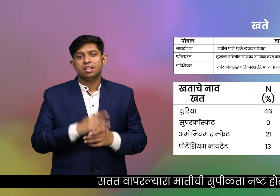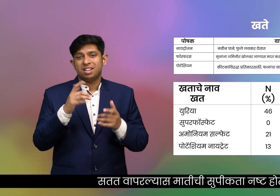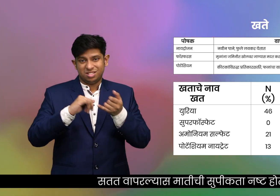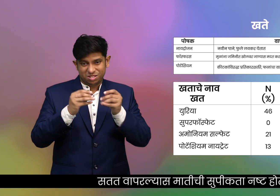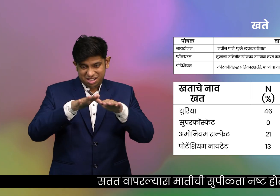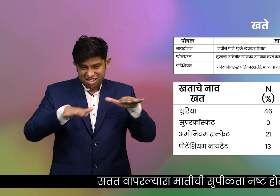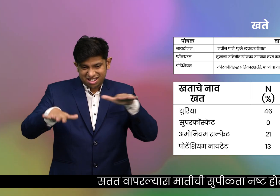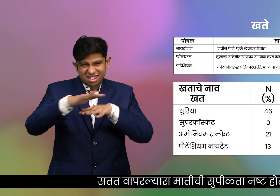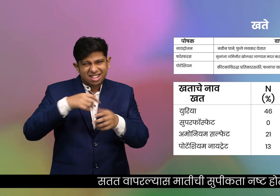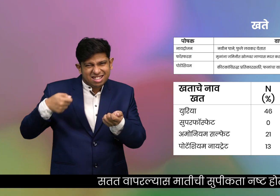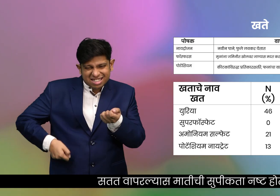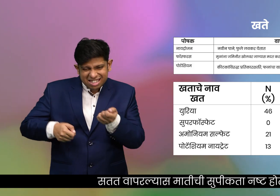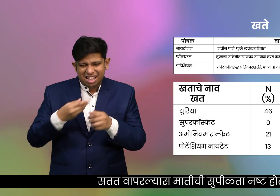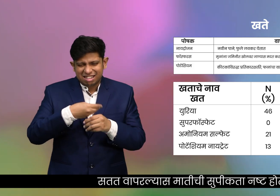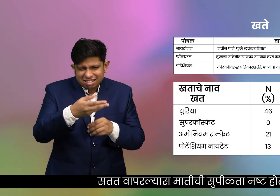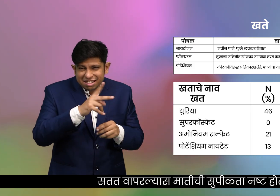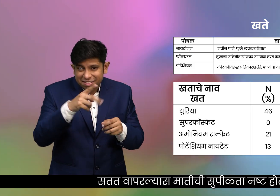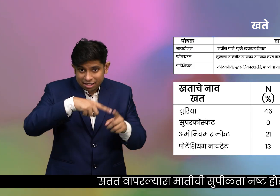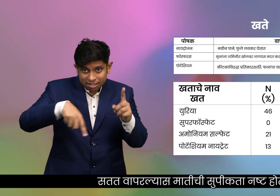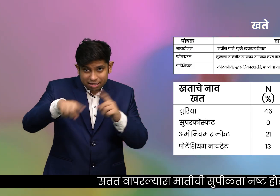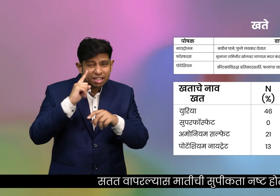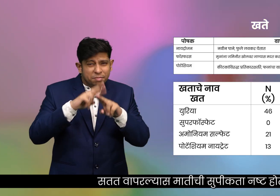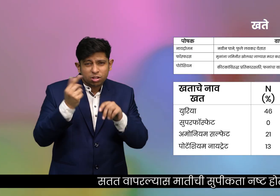सतत वापरल्यास मातीची सुपीकता नष्ट होते.